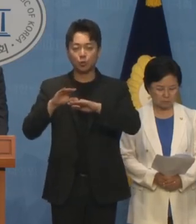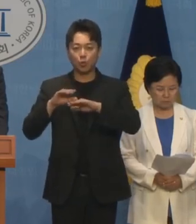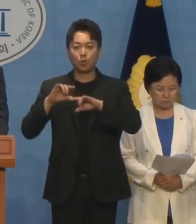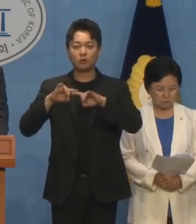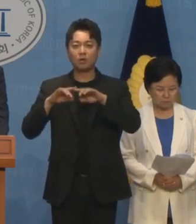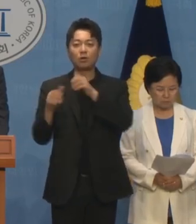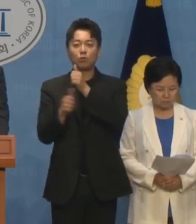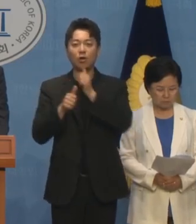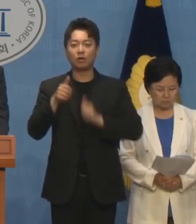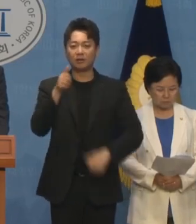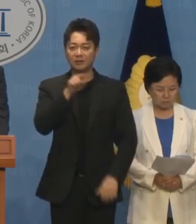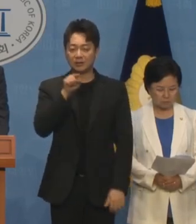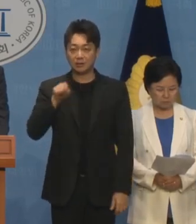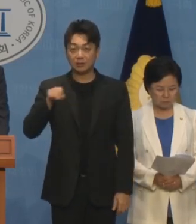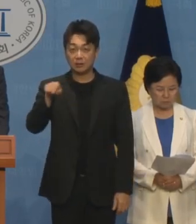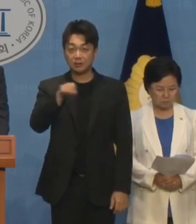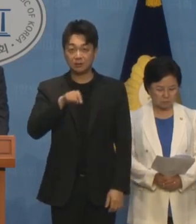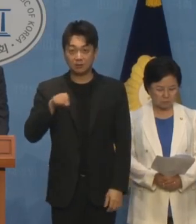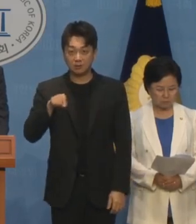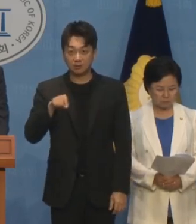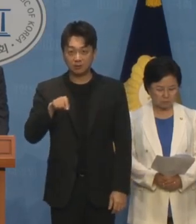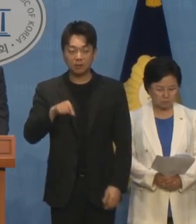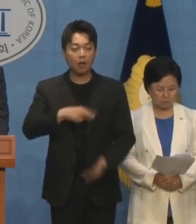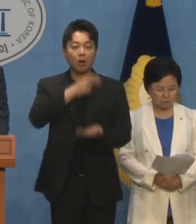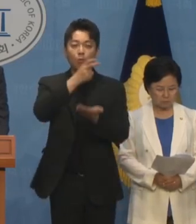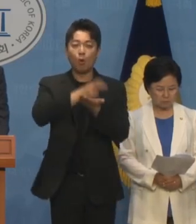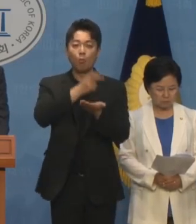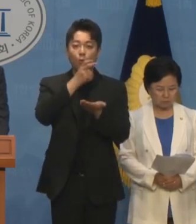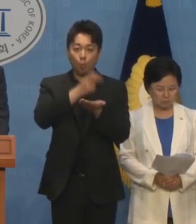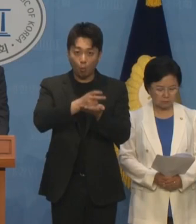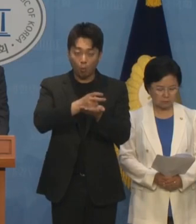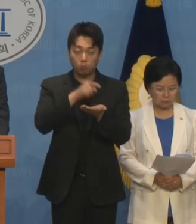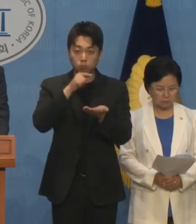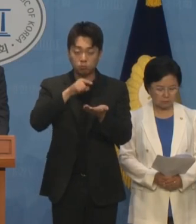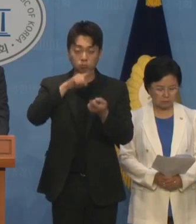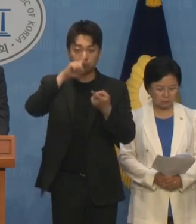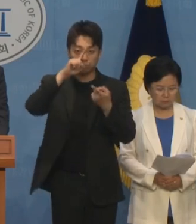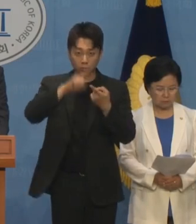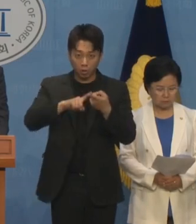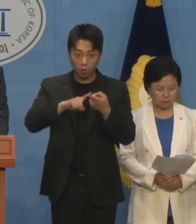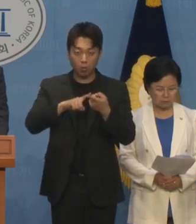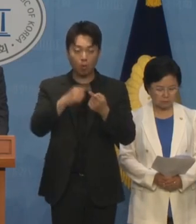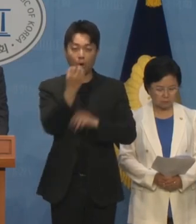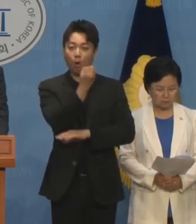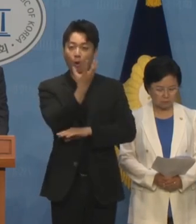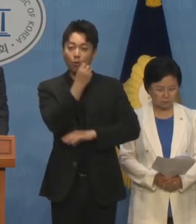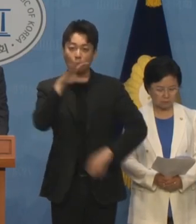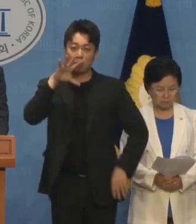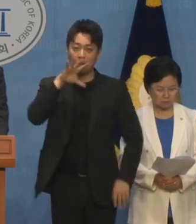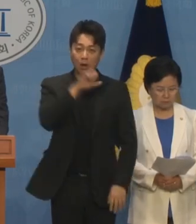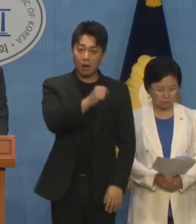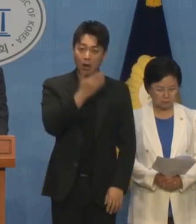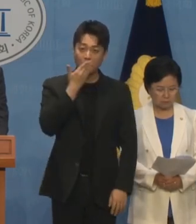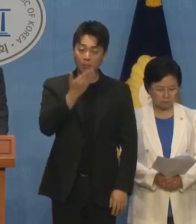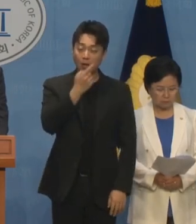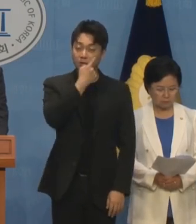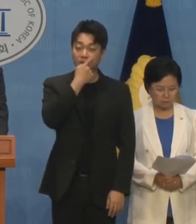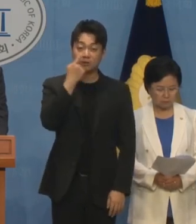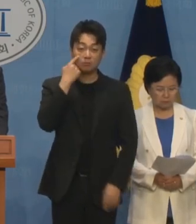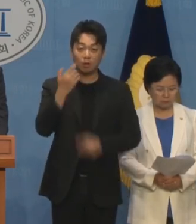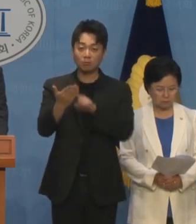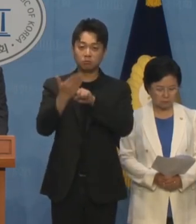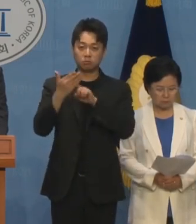선방심위의 이러한 행태는 기존의 법과 제도로도 충분히 언론 장악이 가능하다는 것을